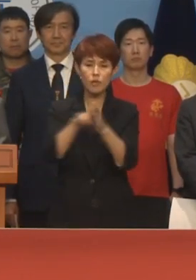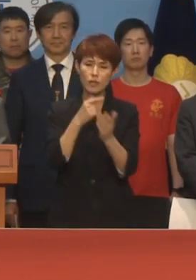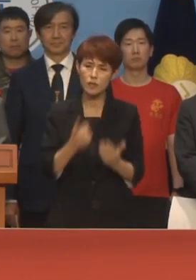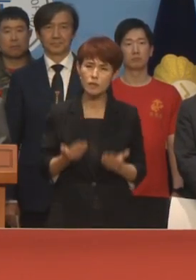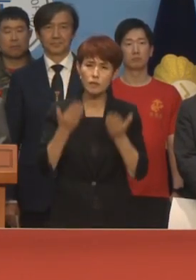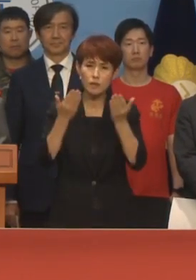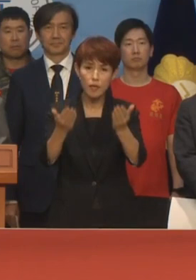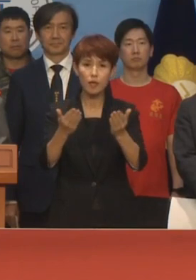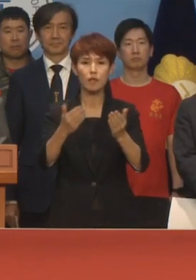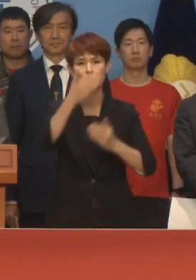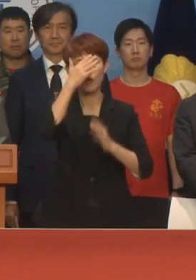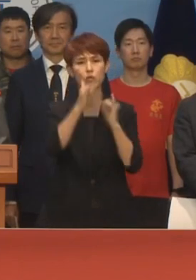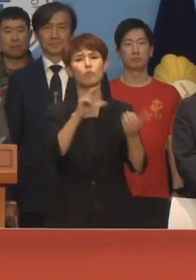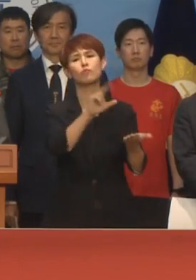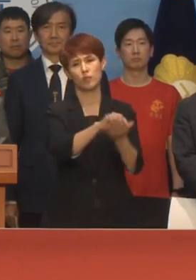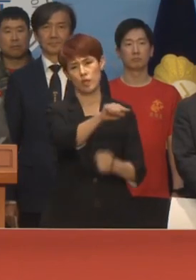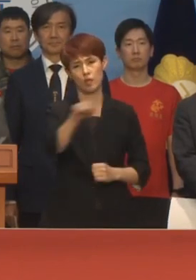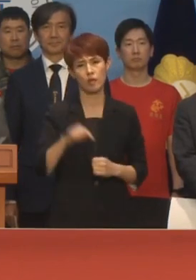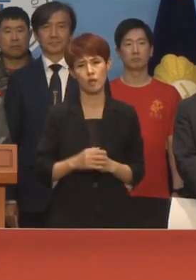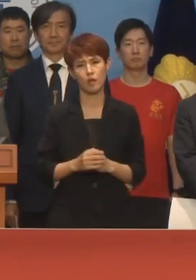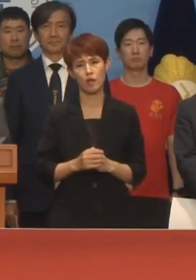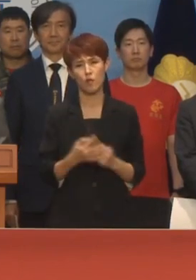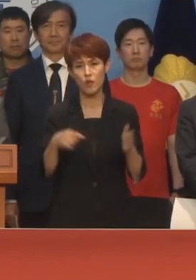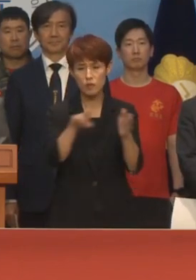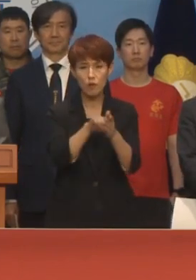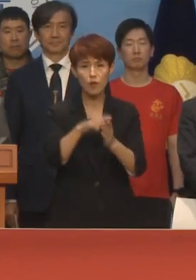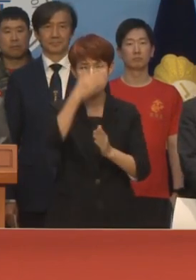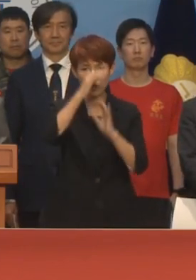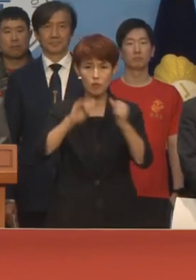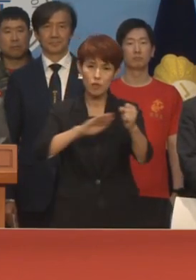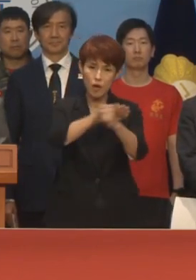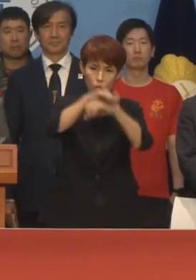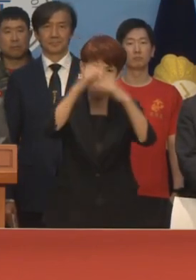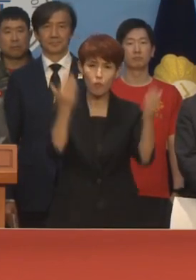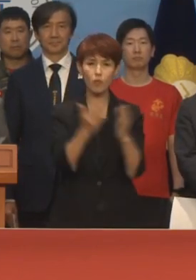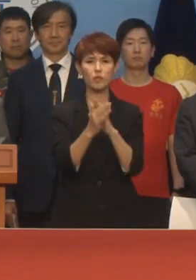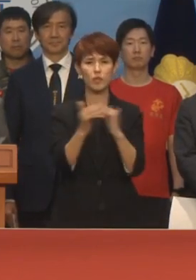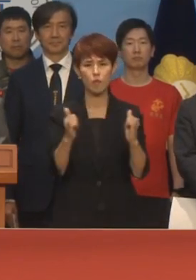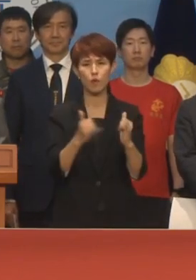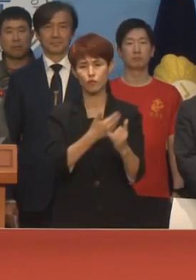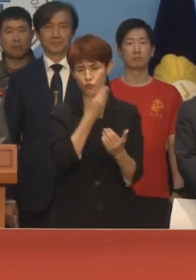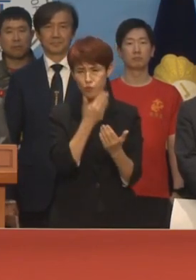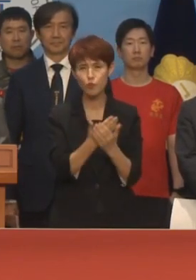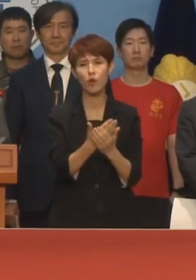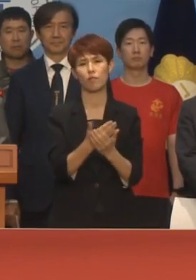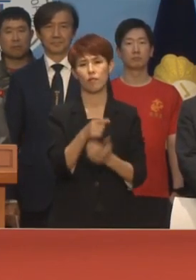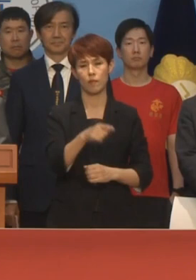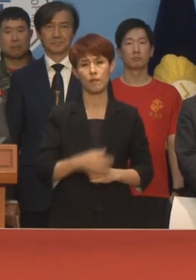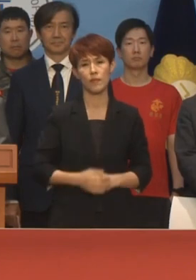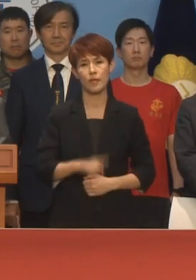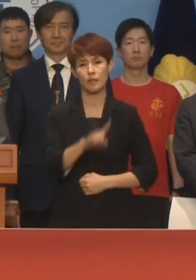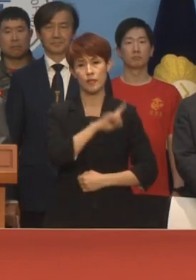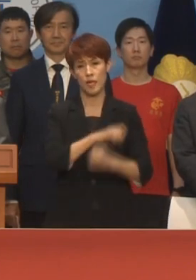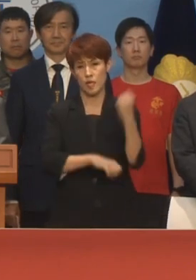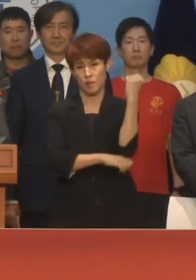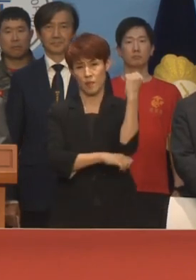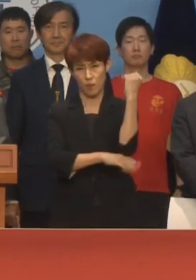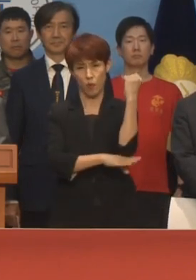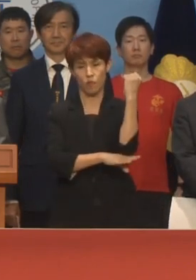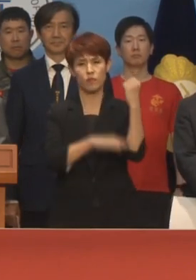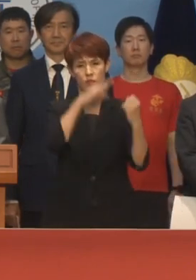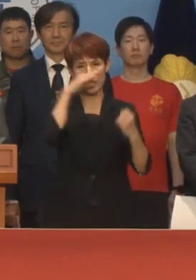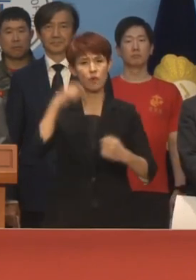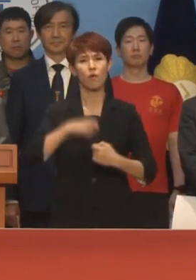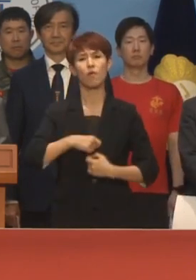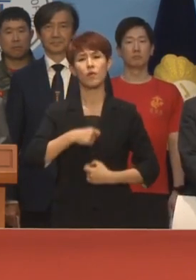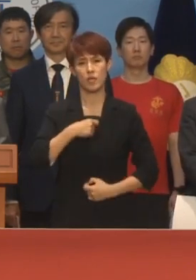청년들의 문제, 그 청년들을 사랑하는 모든 이들의 문제입니다. 가장 기본적인 정의의